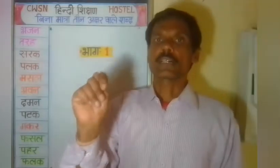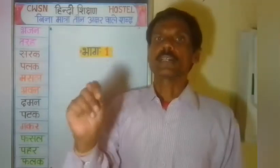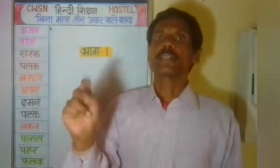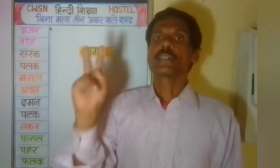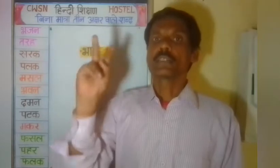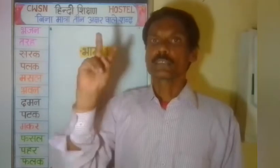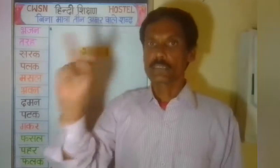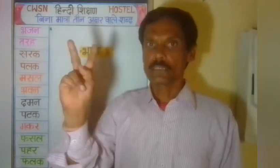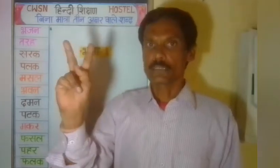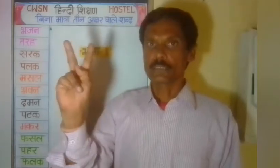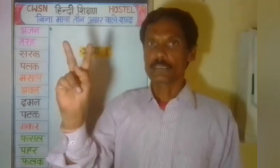पटक,